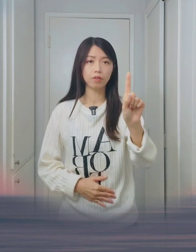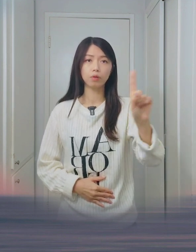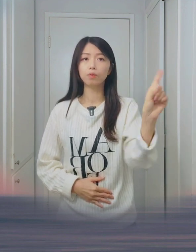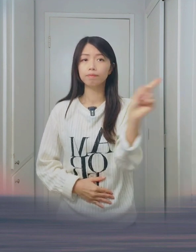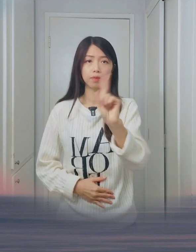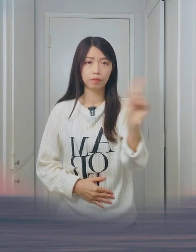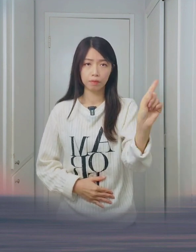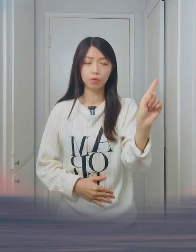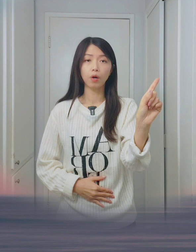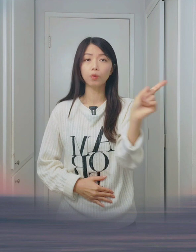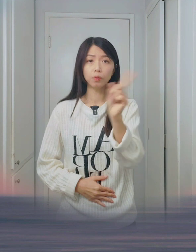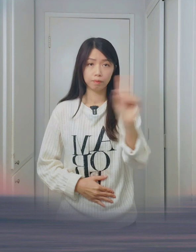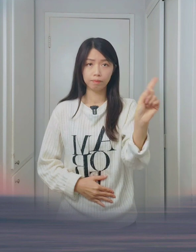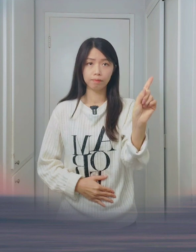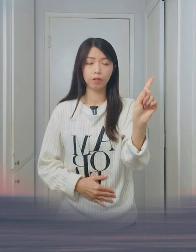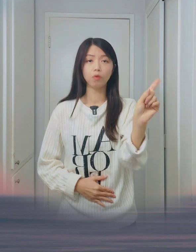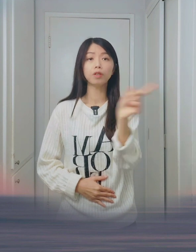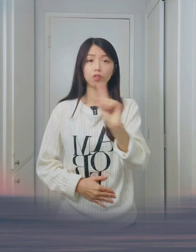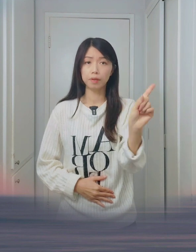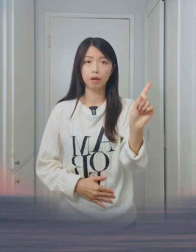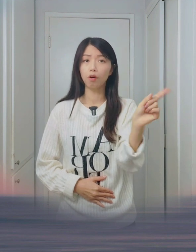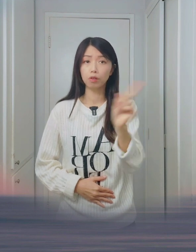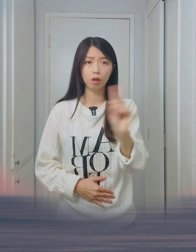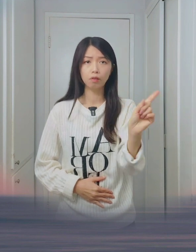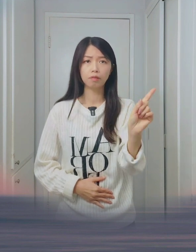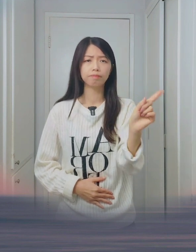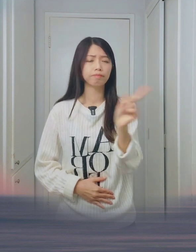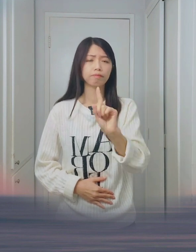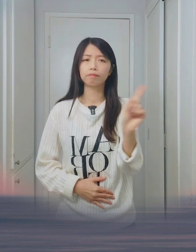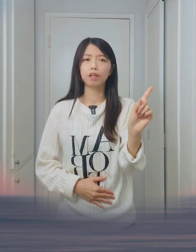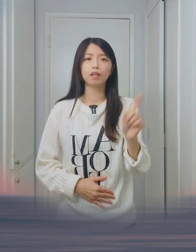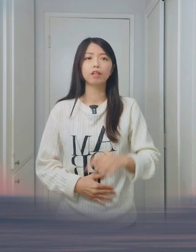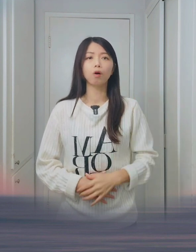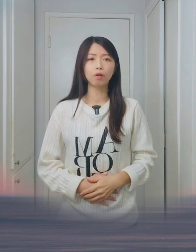향하게 해주시고 좌우로 이렇게 움직여 주시면 돼요. 어떤